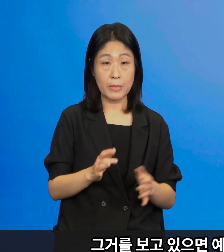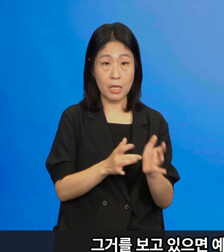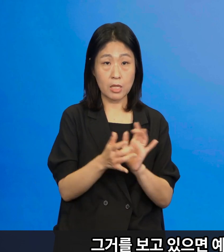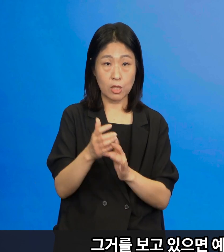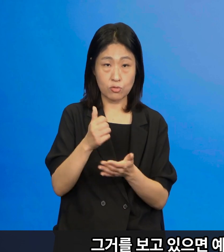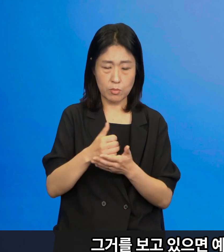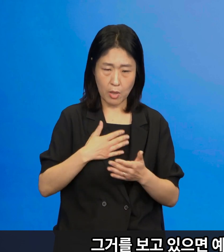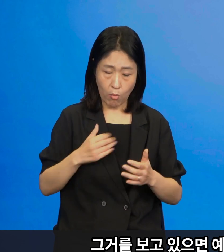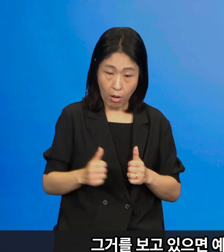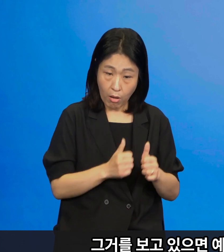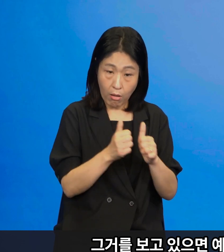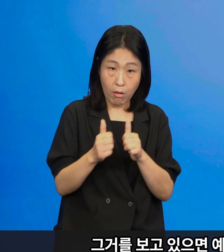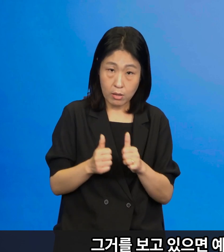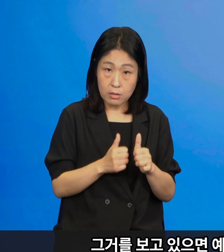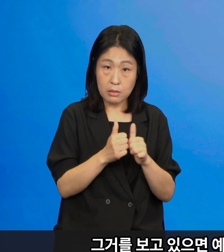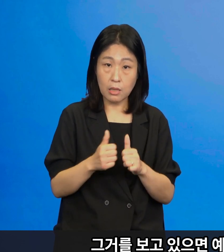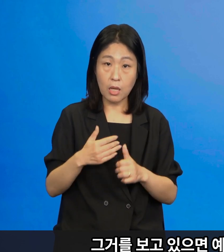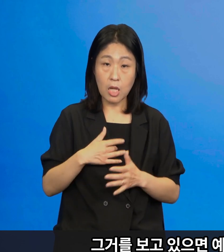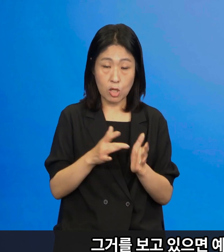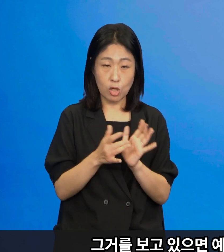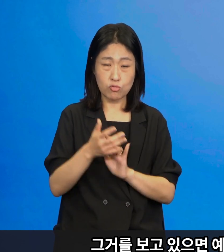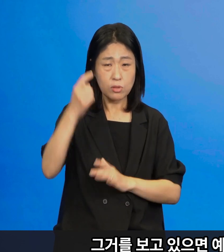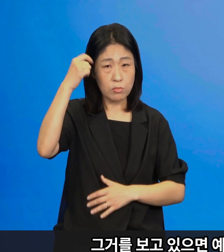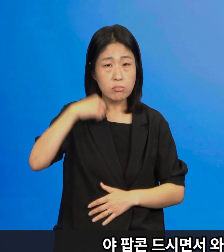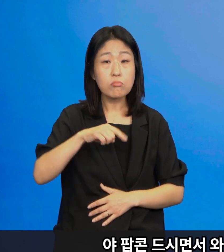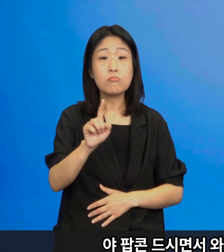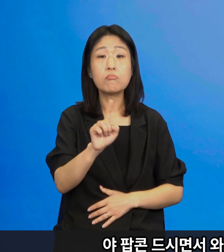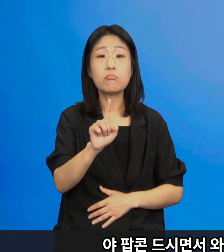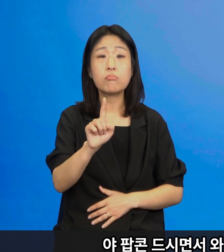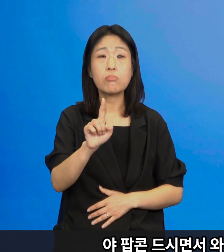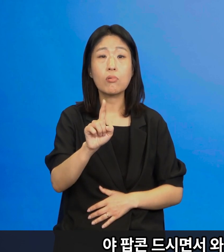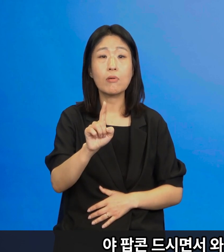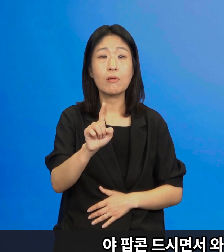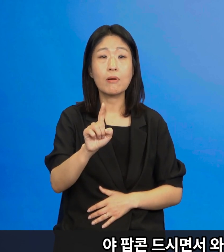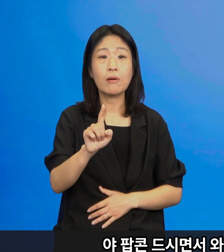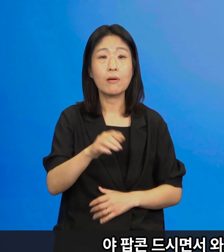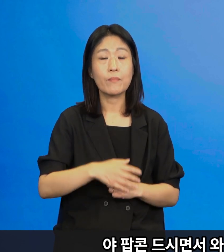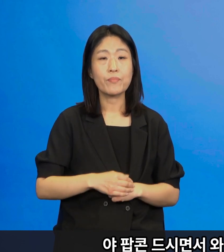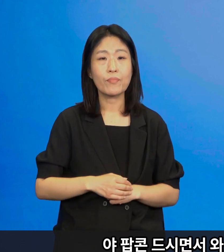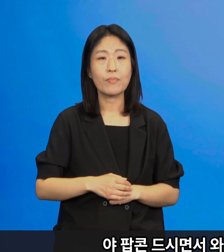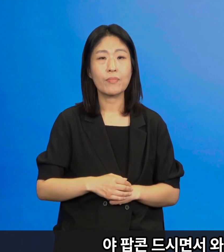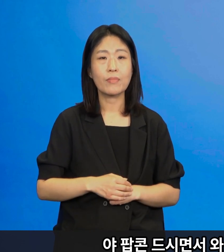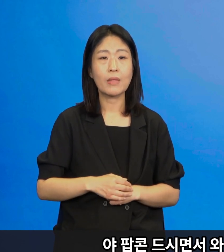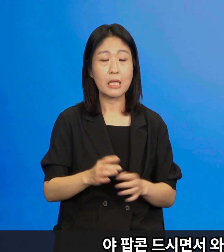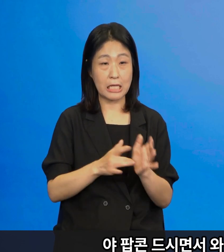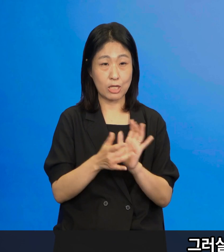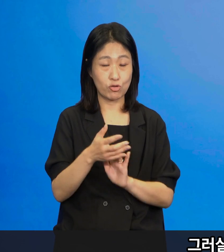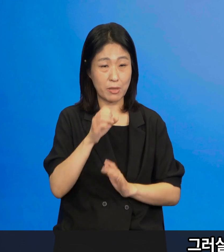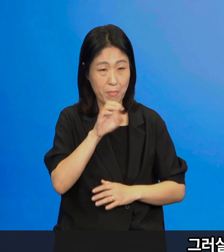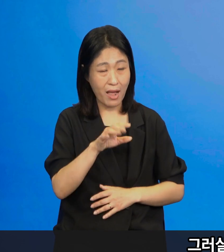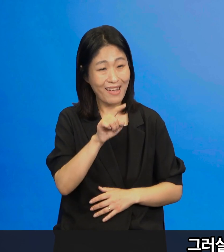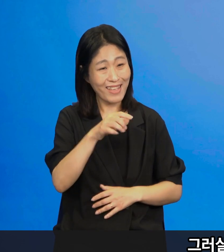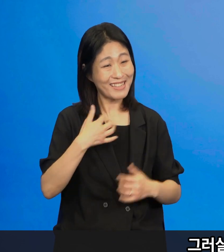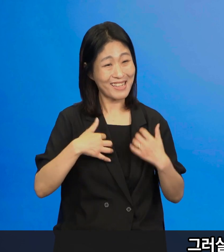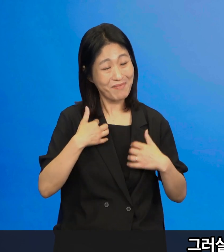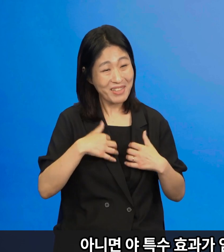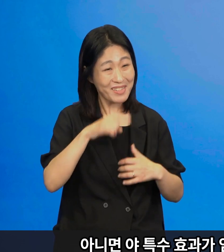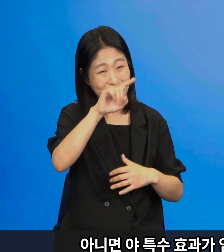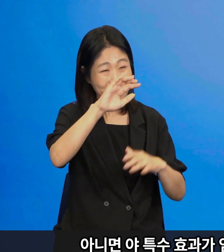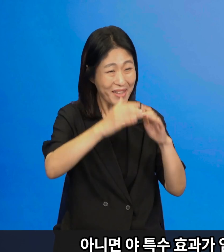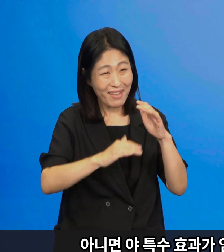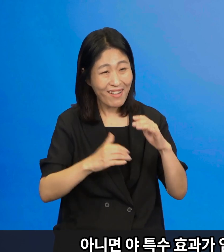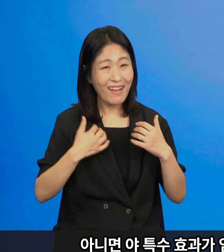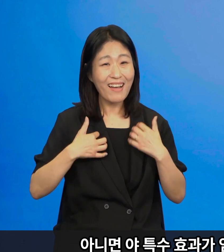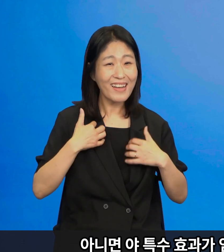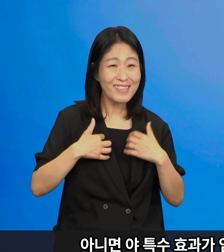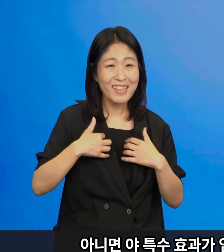그거를 보고 있으면 예수님이 어떠실 것 같으세요? 야, 팝콘 드시면서 와, 이거 스토리 장난 아니다 그러실 것 같아요? 아니면